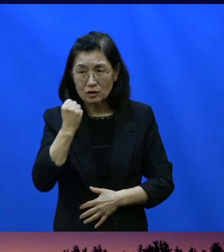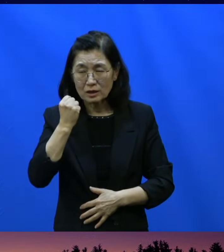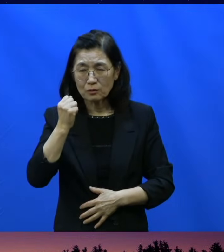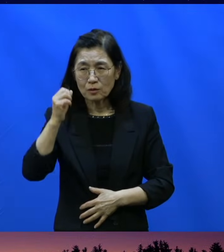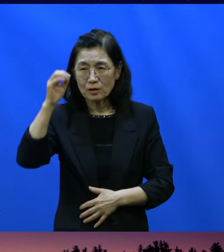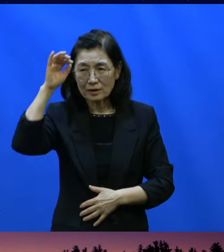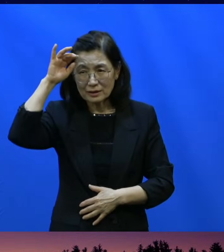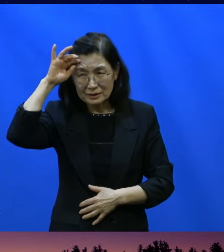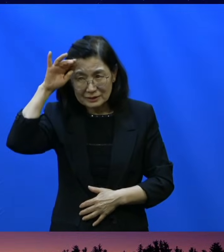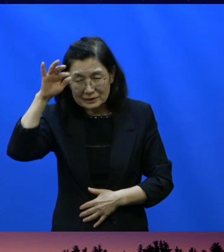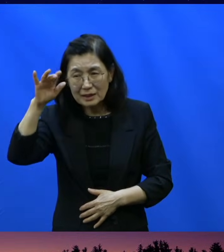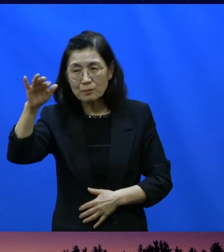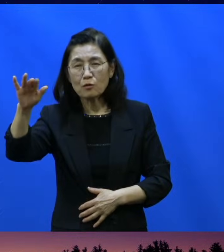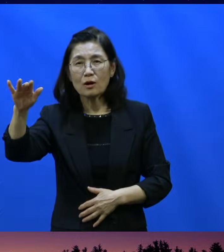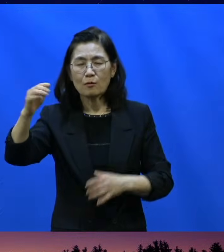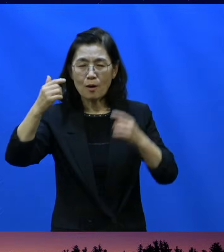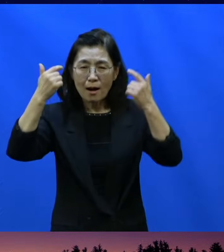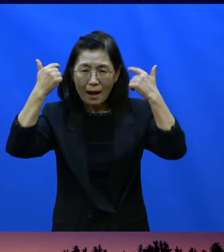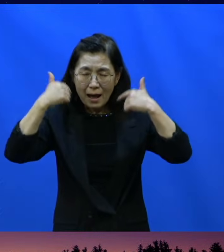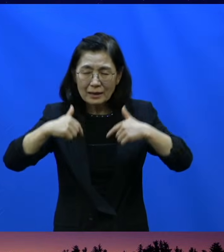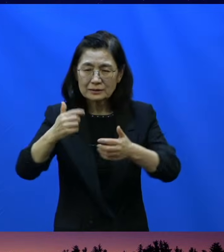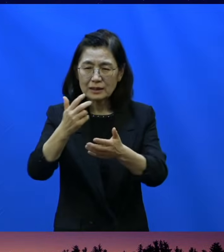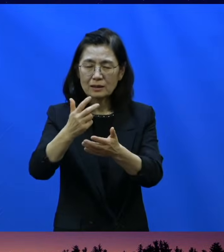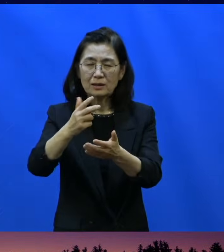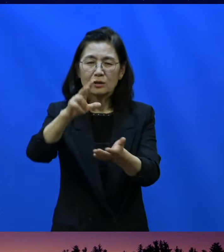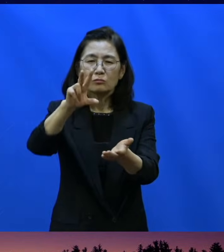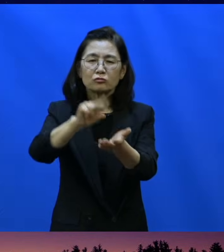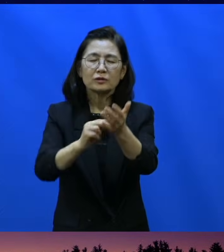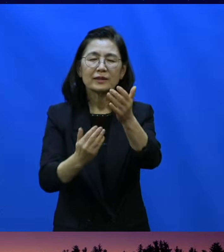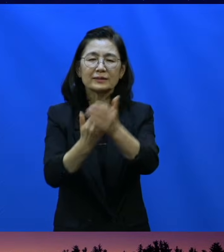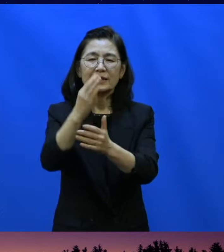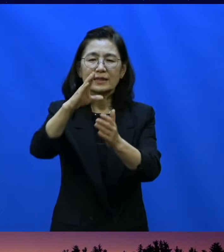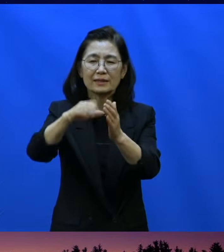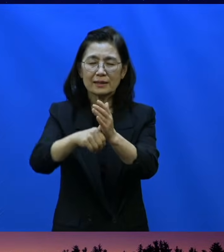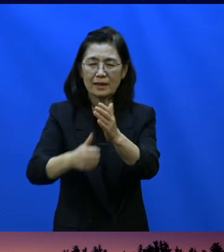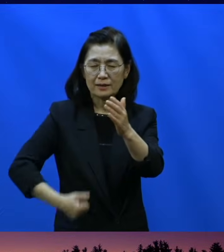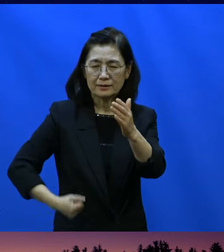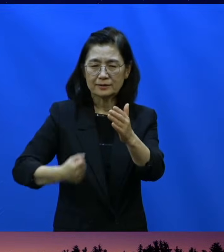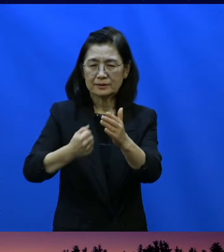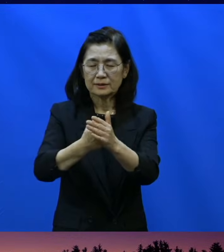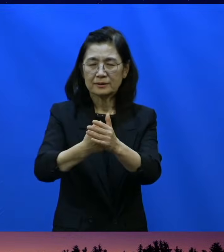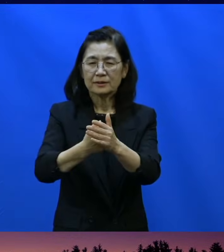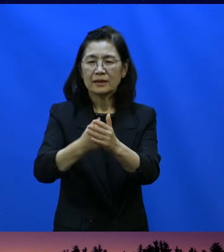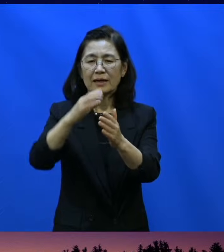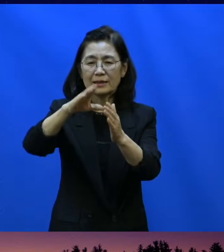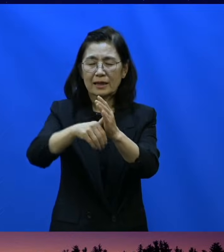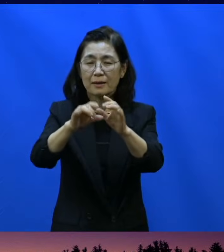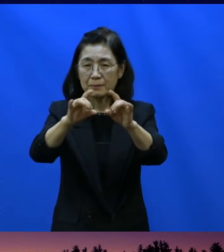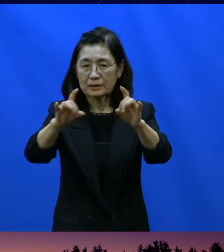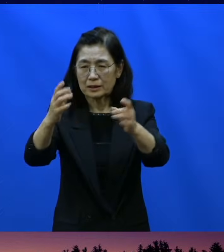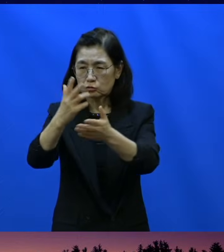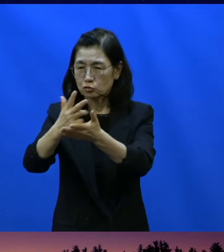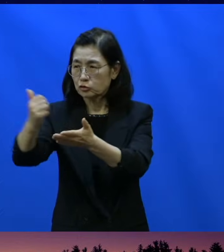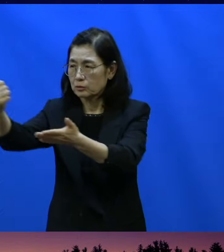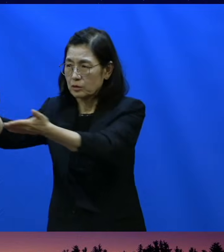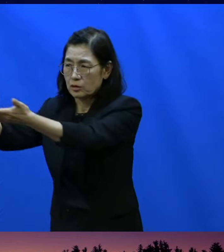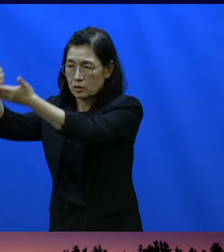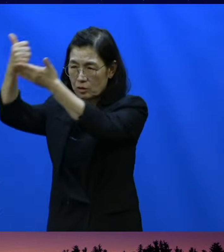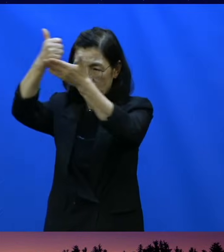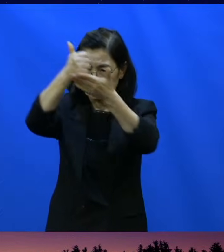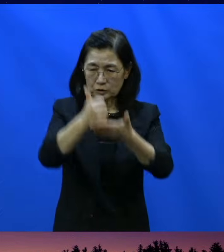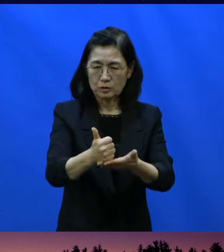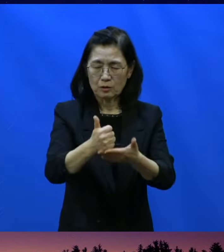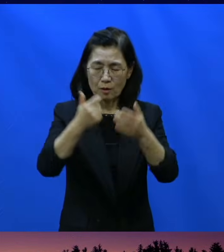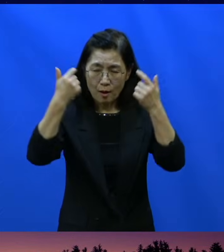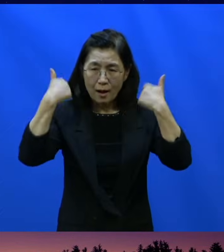사모하시고 일마다 때마다 하나님을 모셔오고 그 하나님보다 내가 앞서지 않고, 그리고 우리가 어떤 일을 할지라도